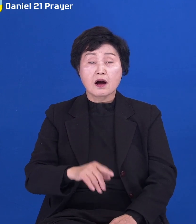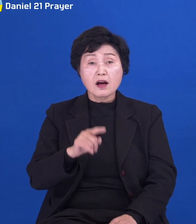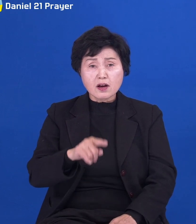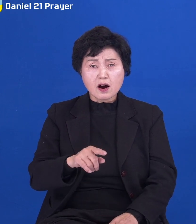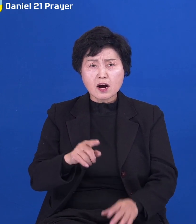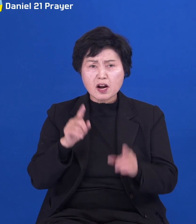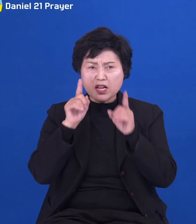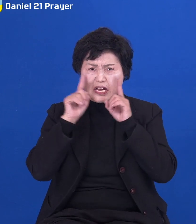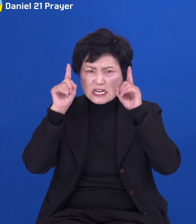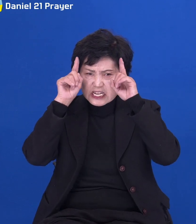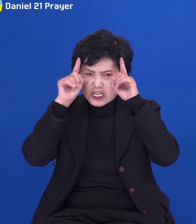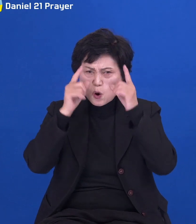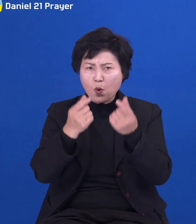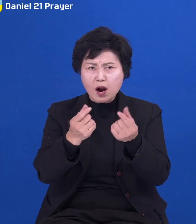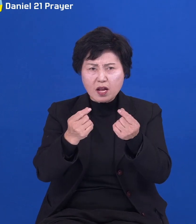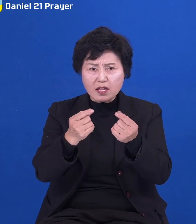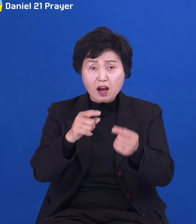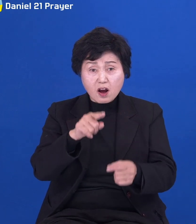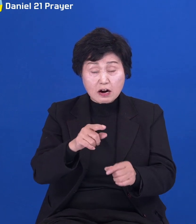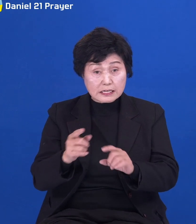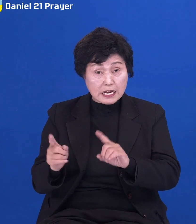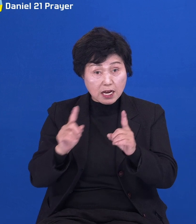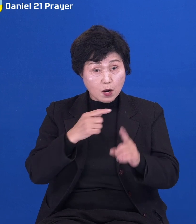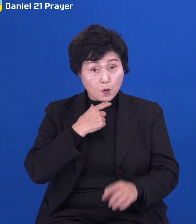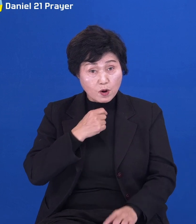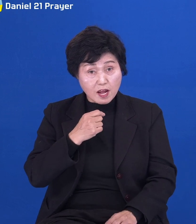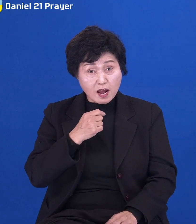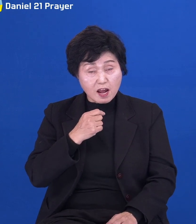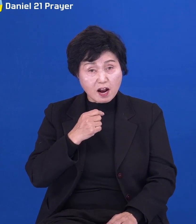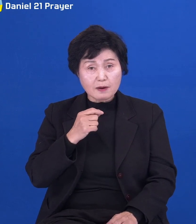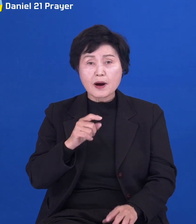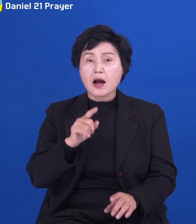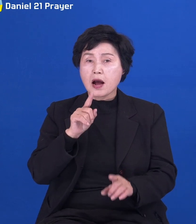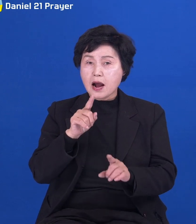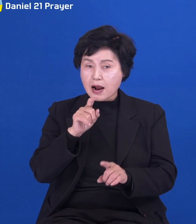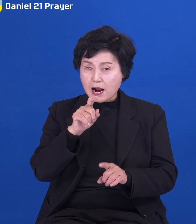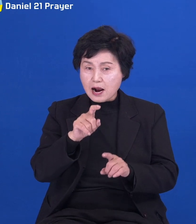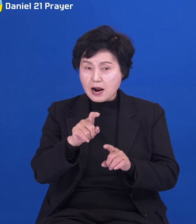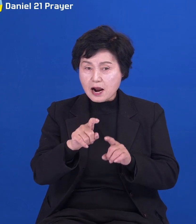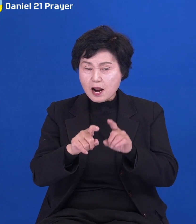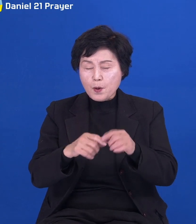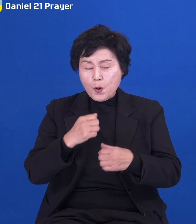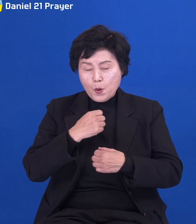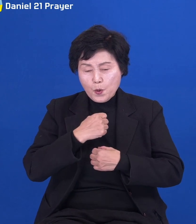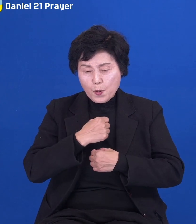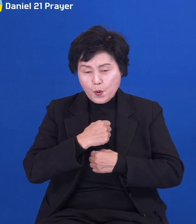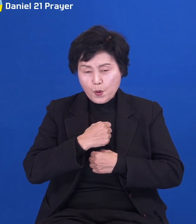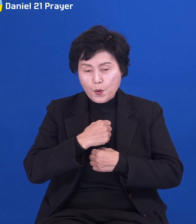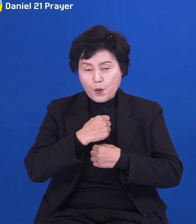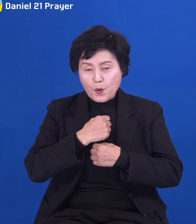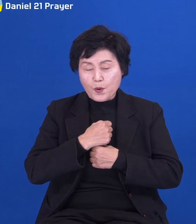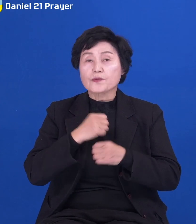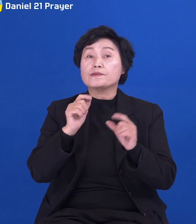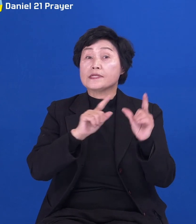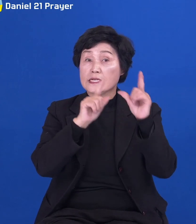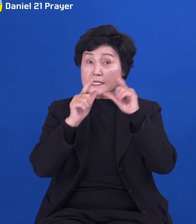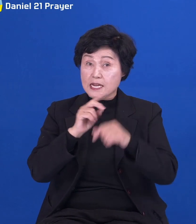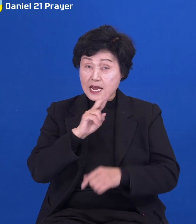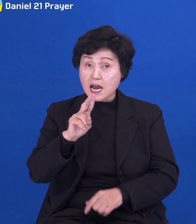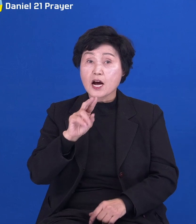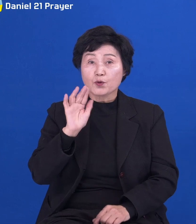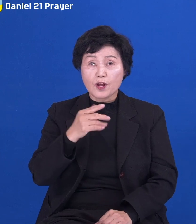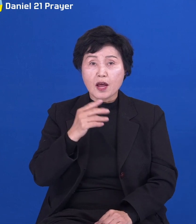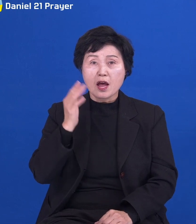지옥이야. 여기서 살아나가려면 한 걸음을 걸어도 살얼음을 딛는 심정으로 살아라. 기머거리